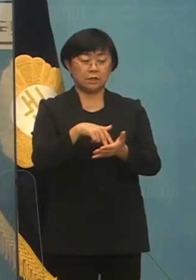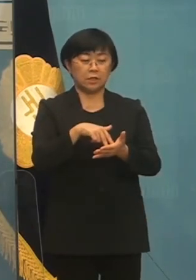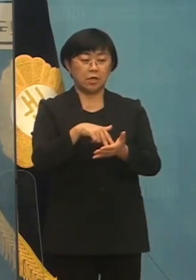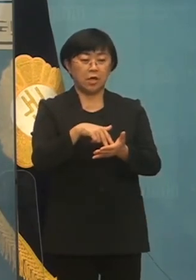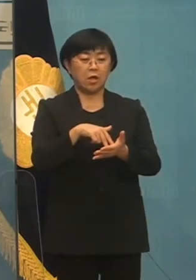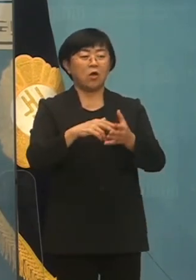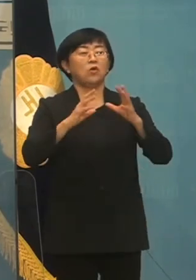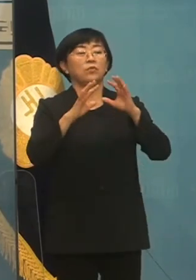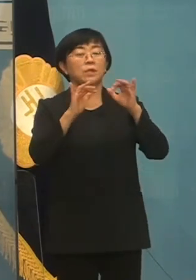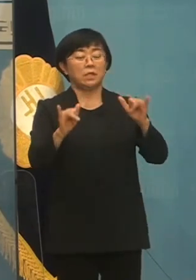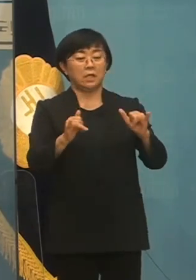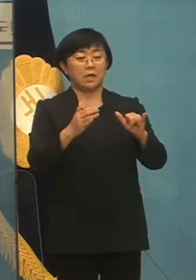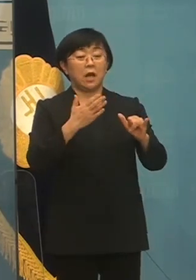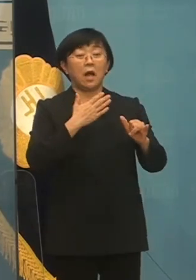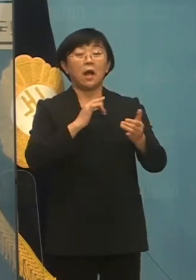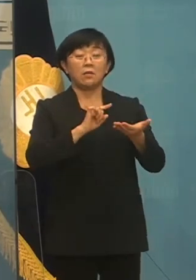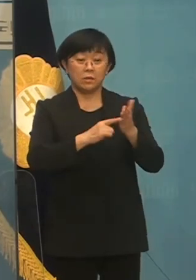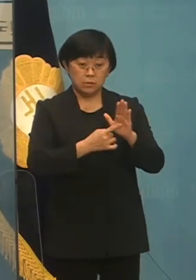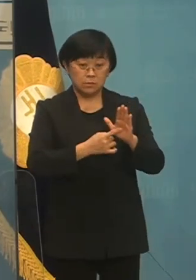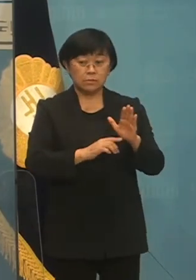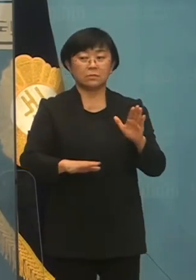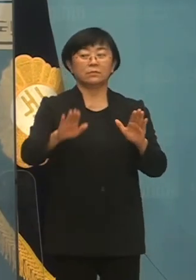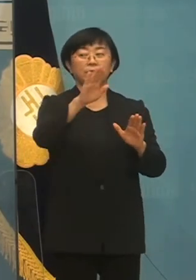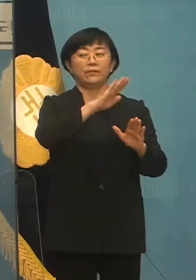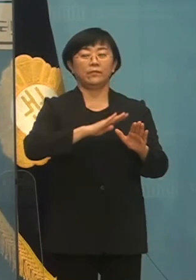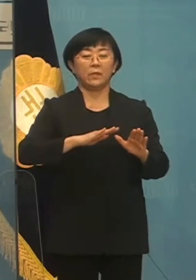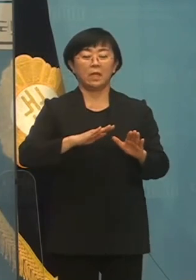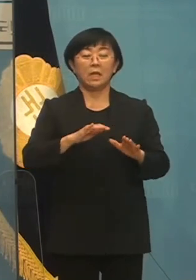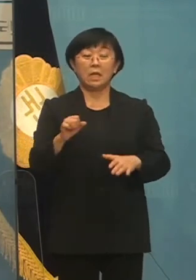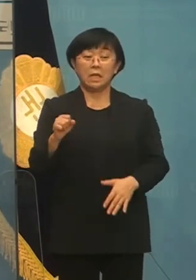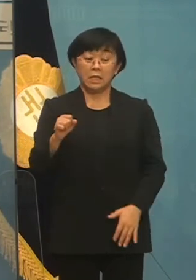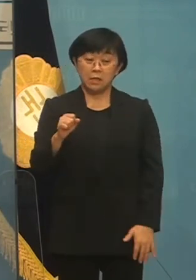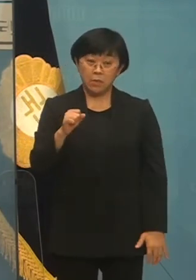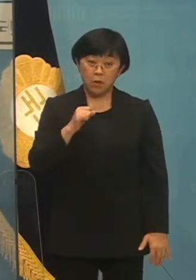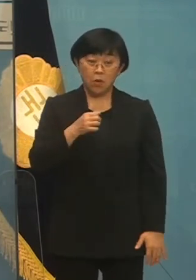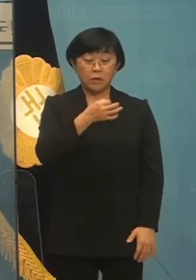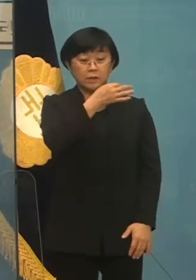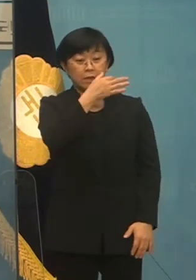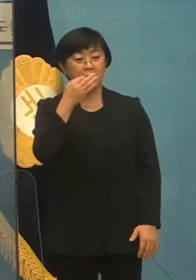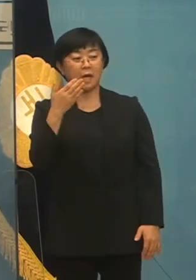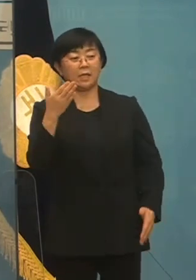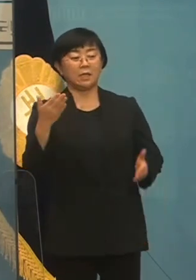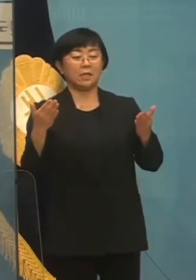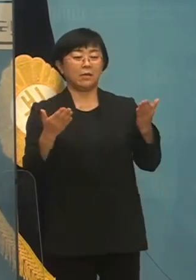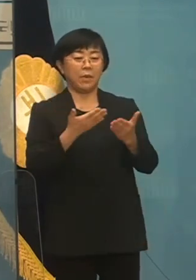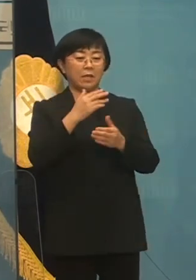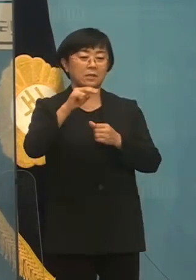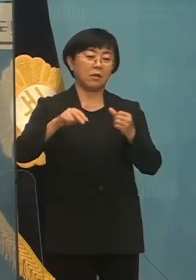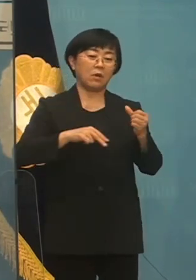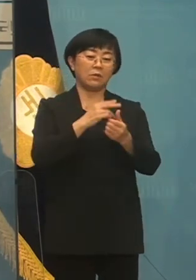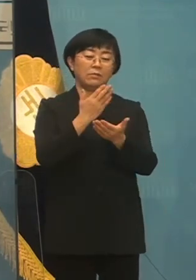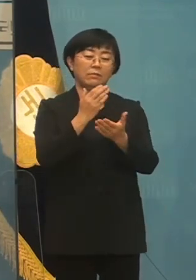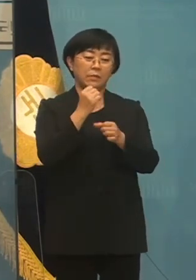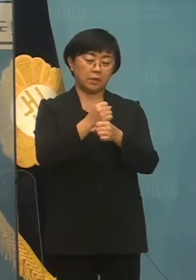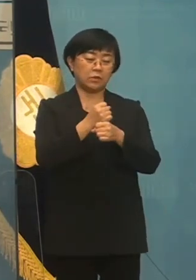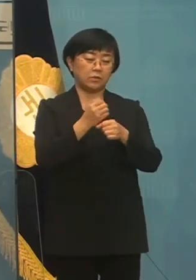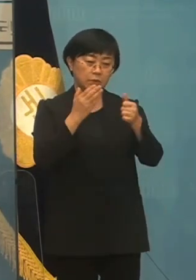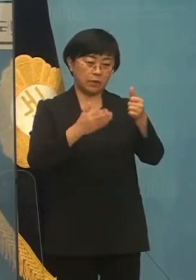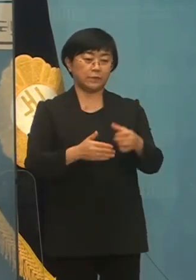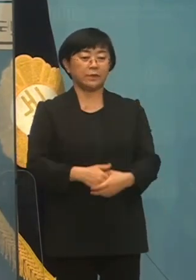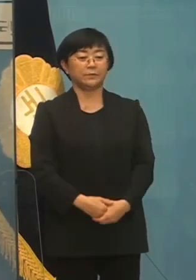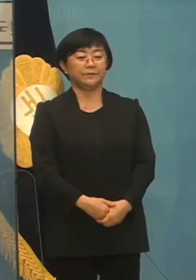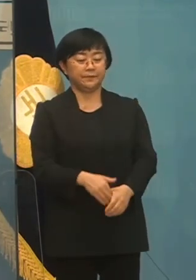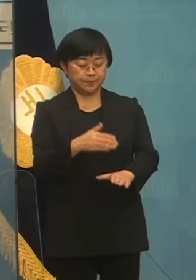여러 국민들에게 알려서 저희들이 힘받고 신나게 일할 수 있는 그러한 여건을 좀 만들어 주시기